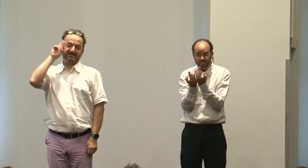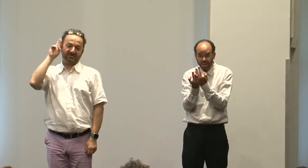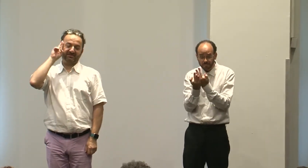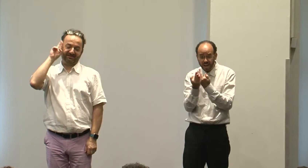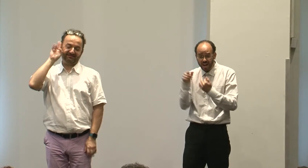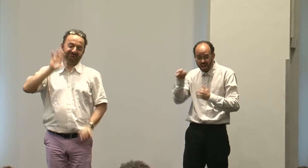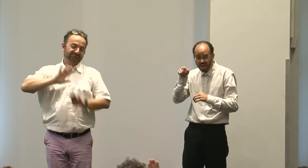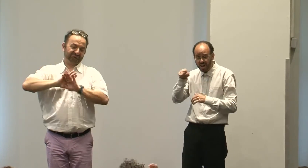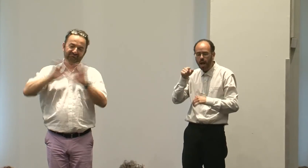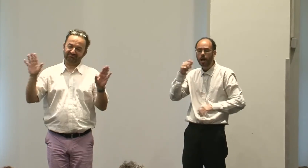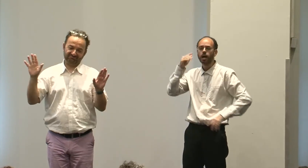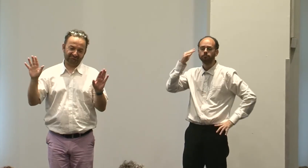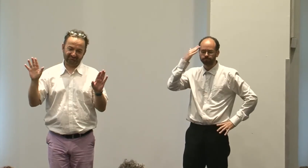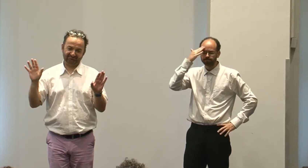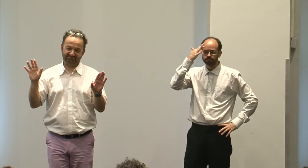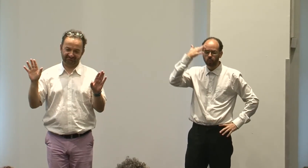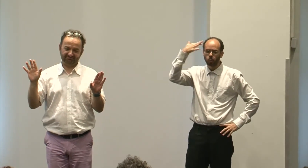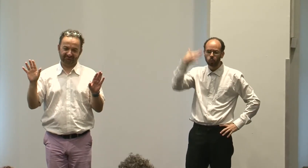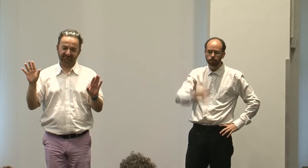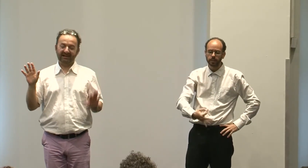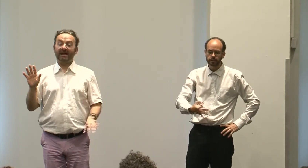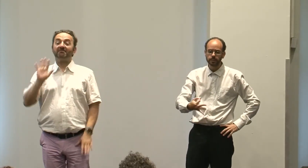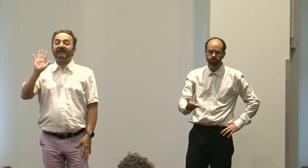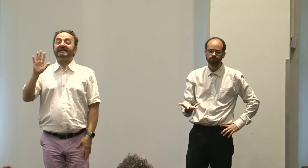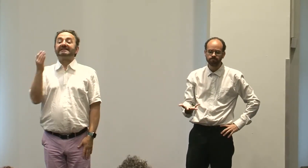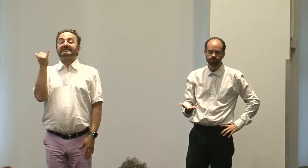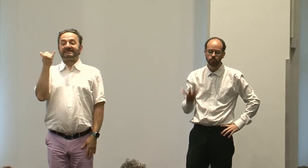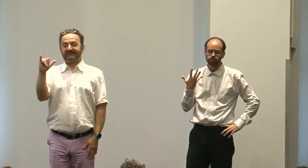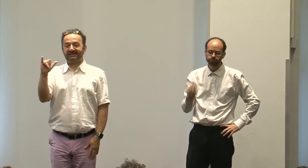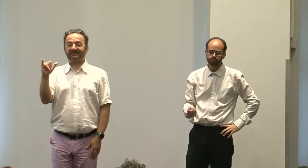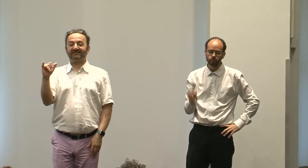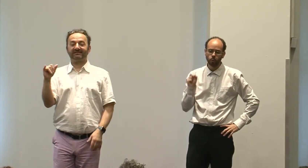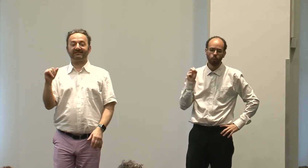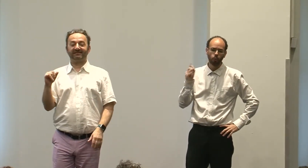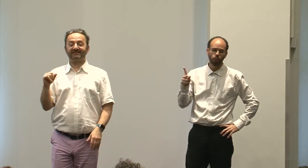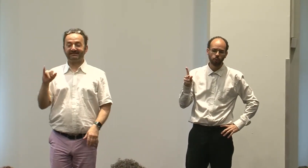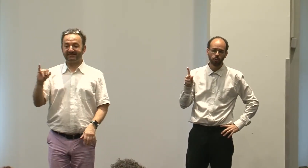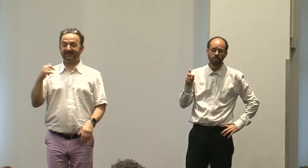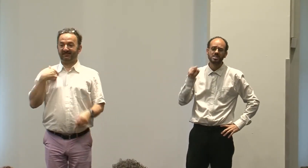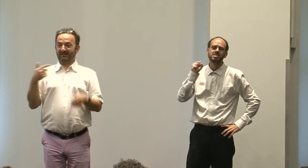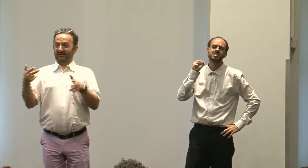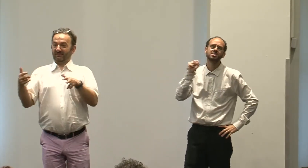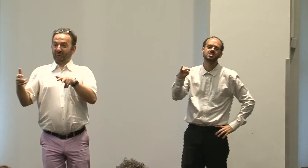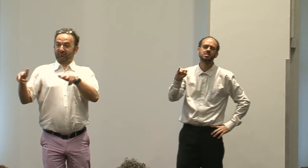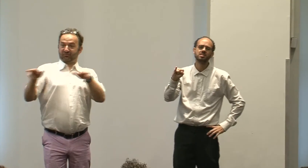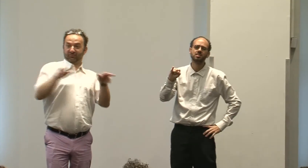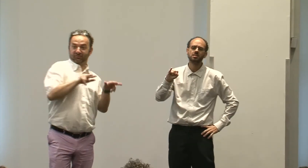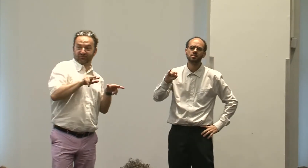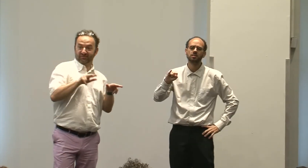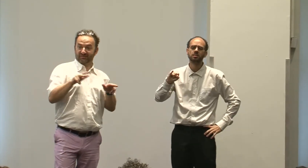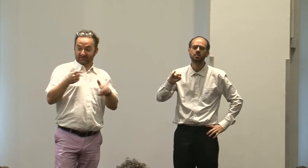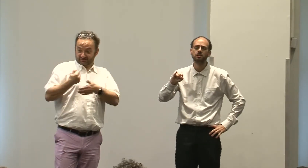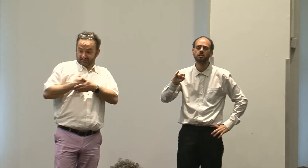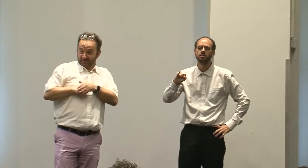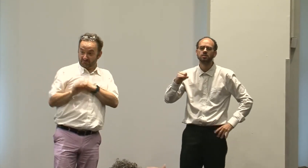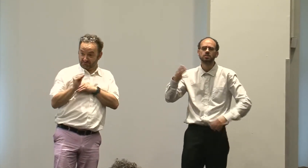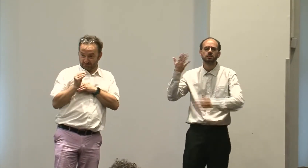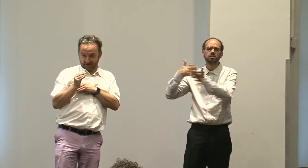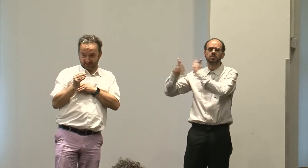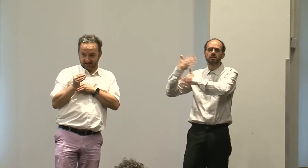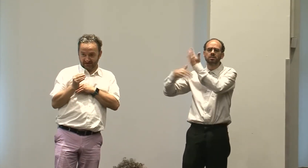problema. Então, a família finalmente compreendeu e aceitou.